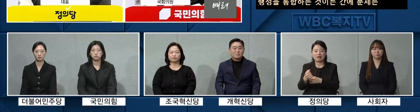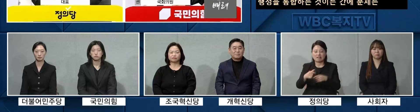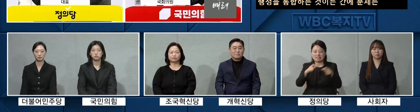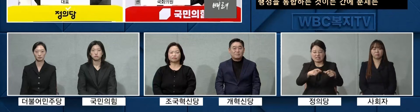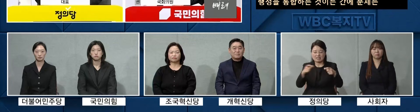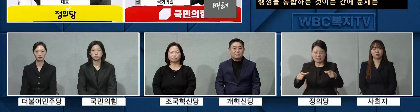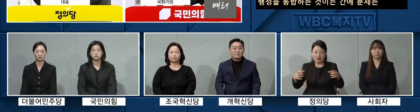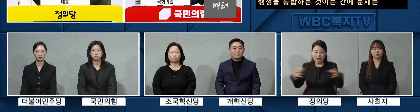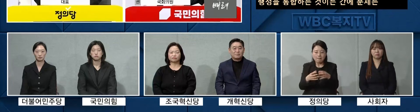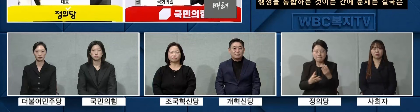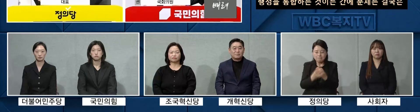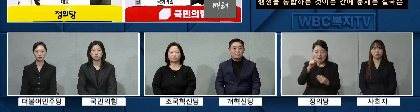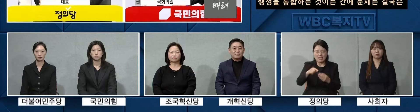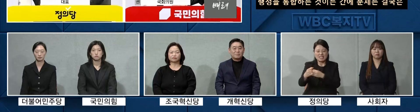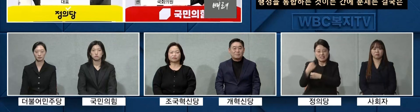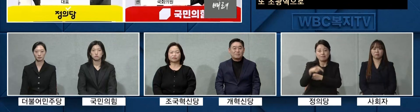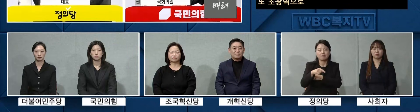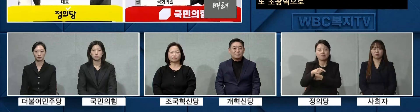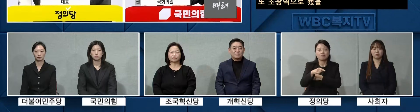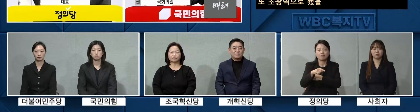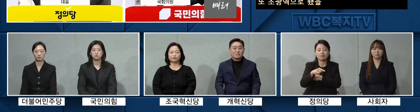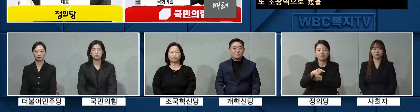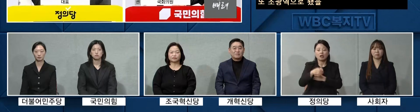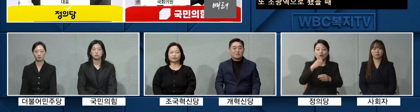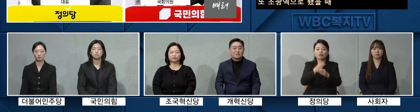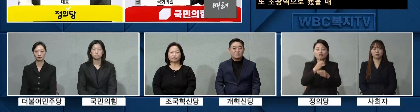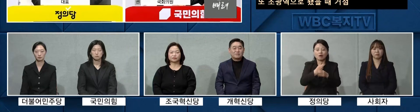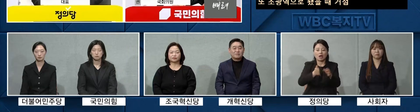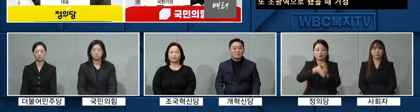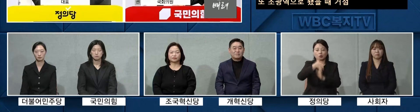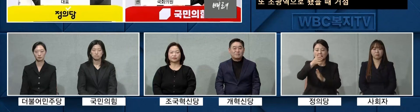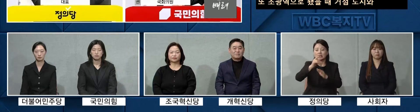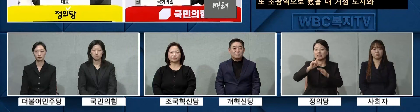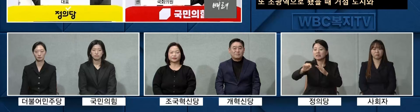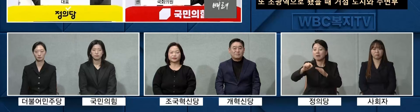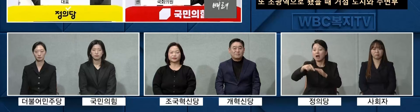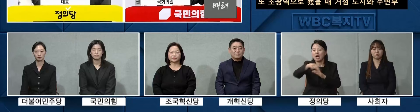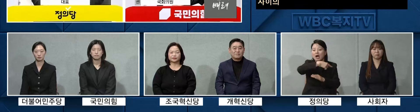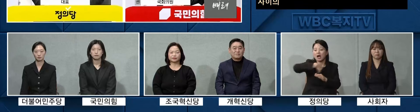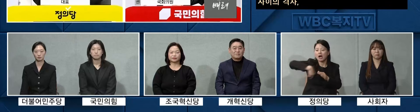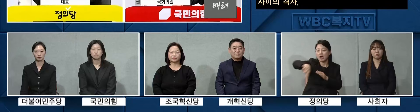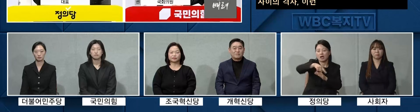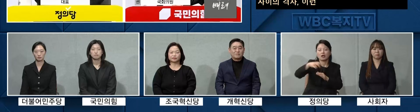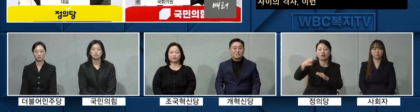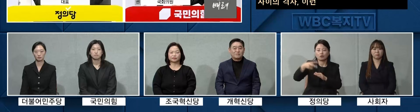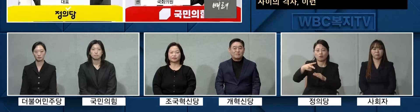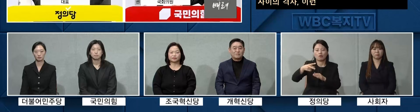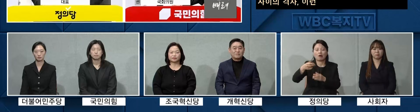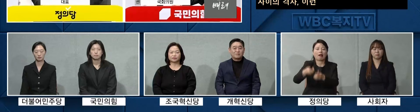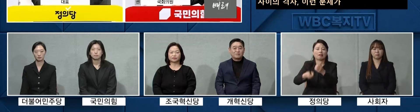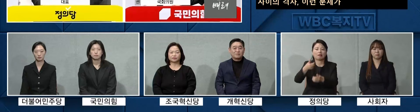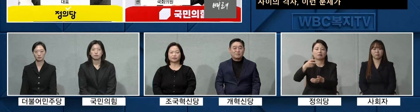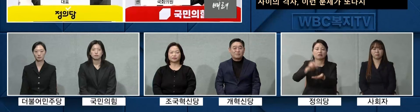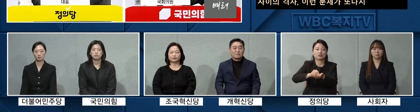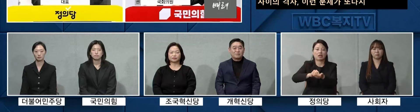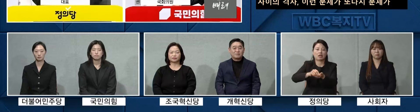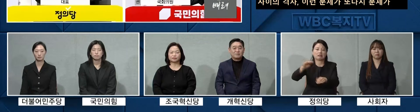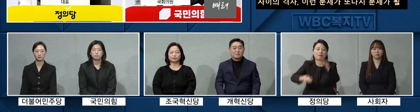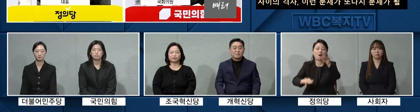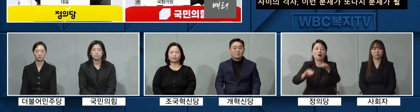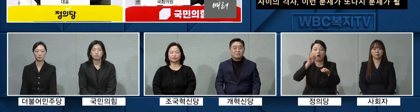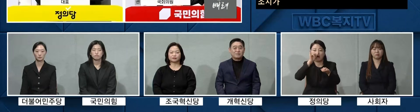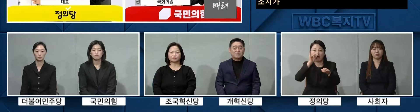때 거점 도시와 주변부 사이의 격차 이런 문제가 또다시 문제가 될 소지가 많이 있습니다.